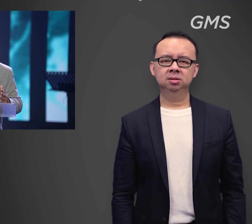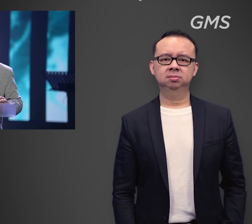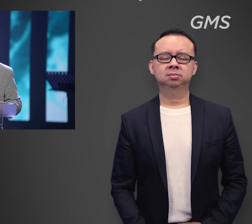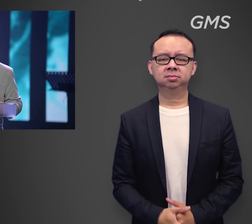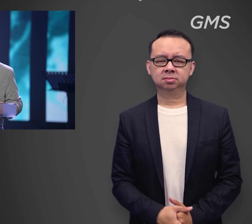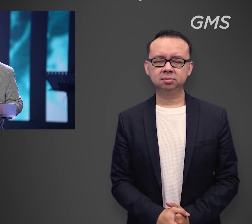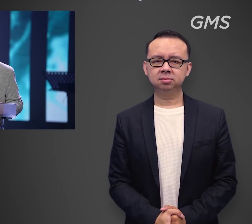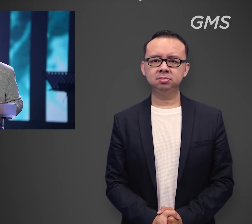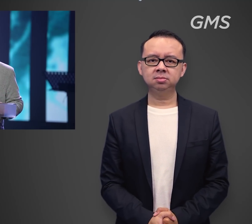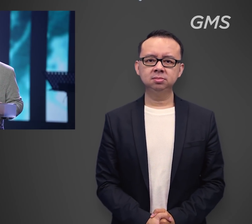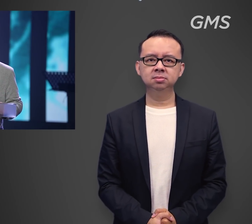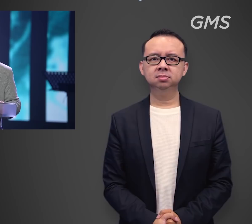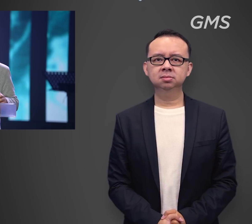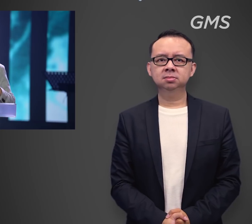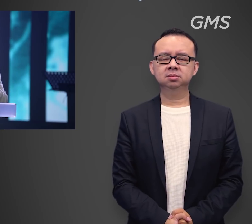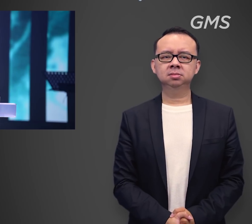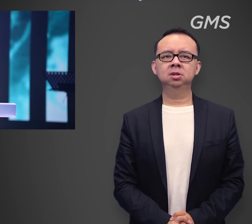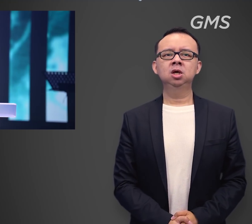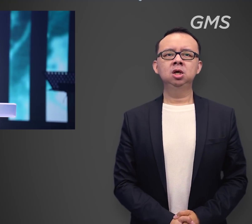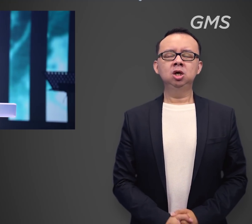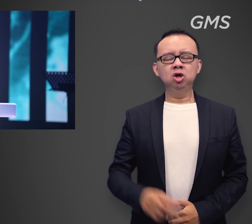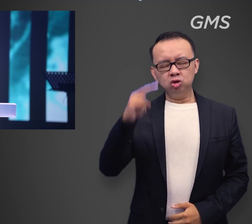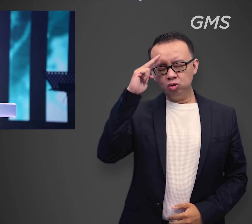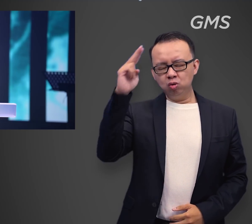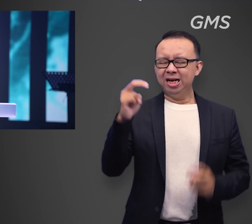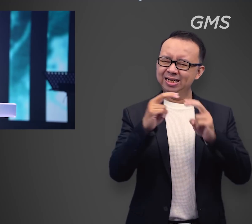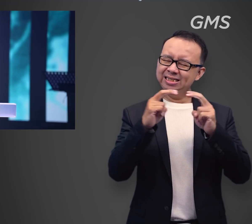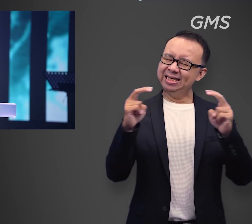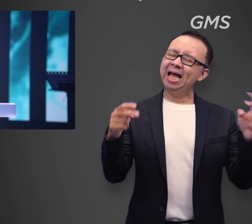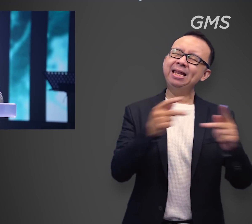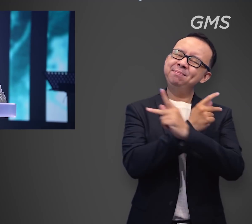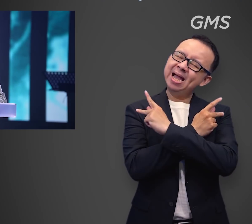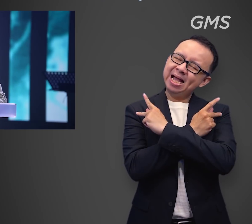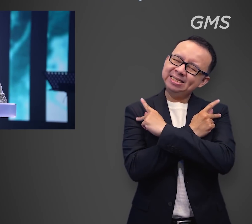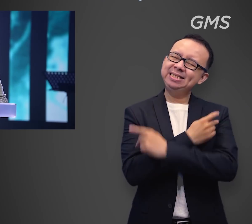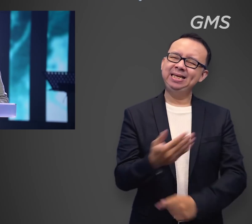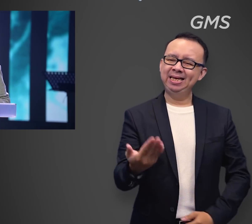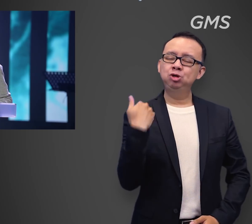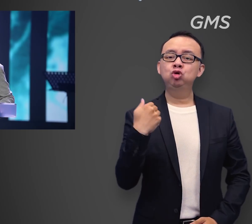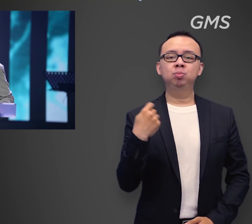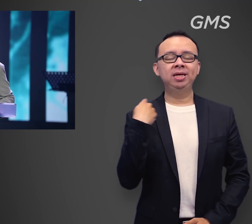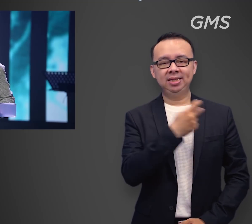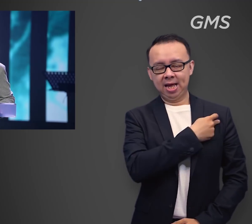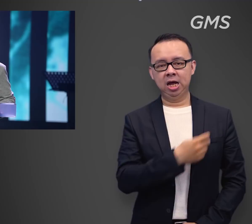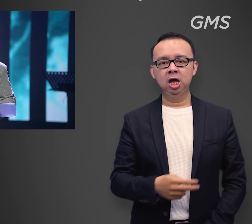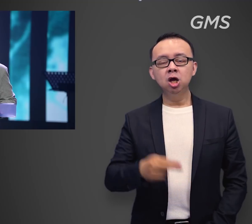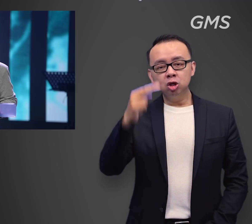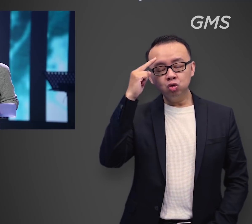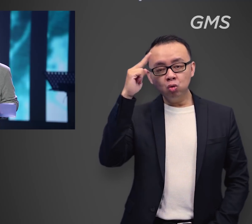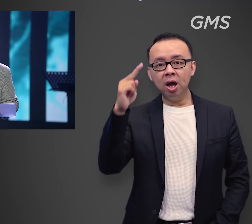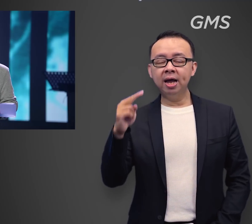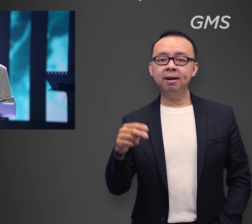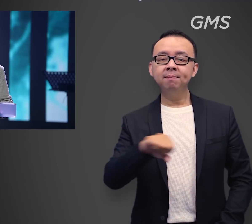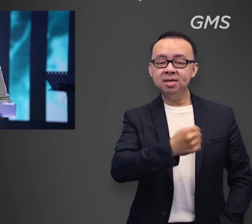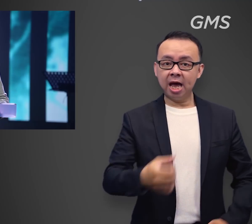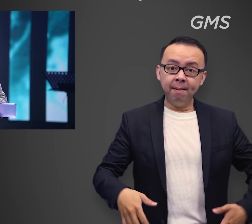mau beritahukan kepada Anda. Betapa Tuhan itu mengasihi hidup kita. Dia murka tapi dia tidak akan pernah bisa bertahan dalam